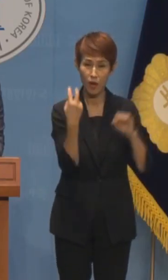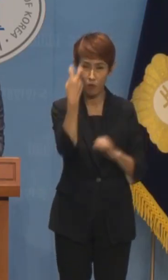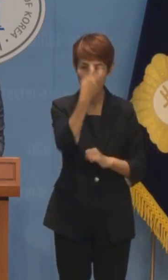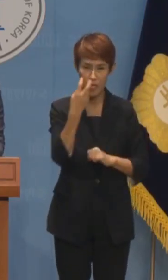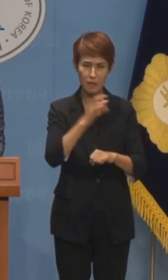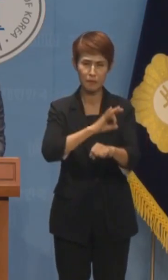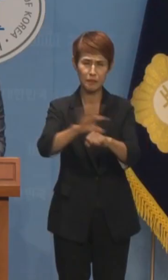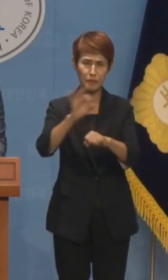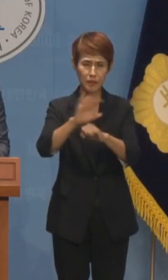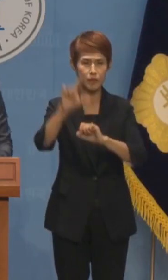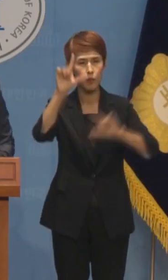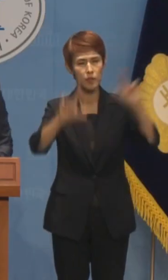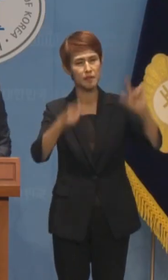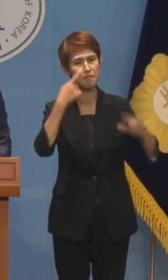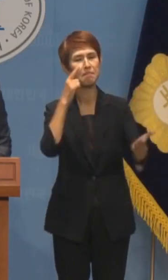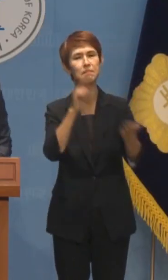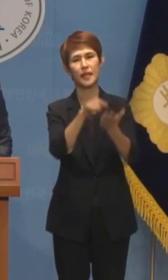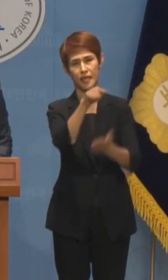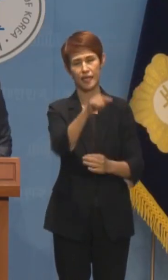부실했는지 여실히 보여줍니다.